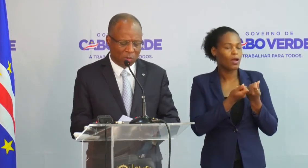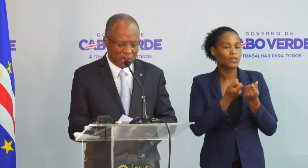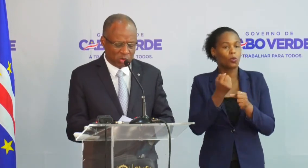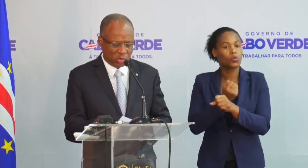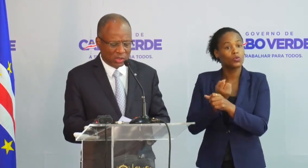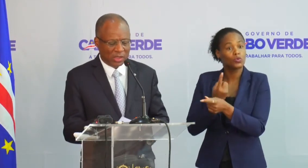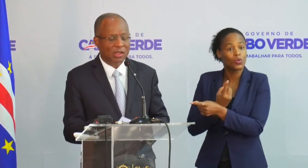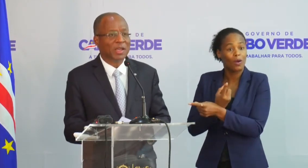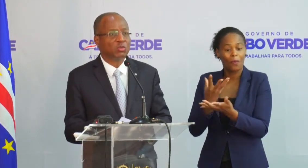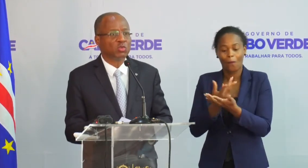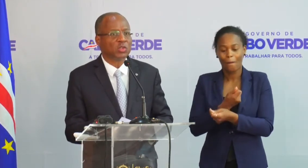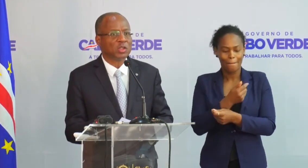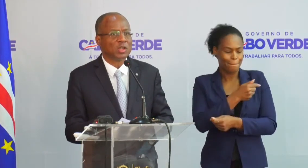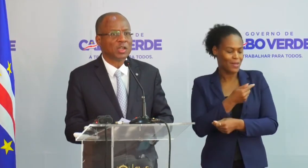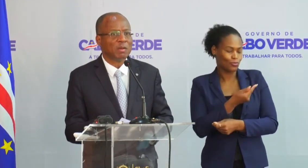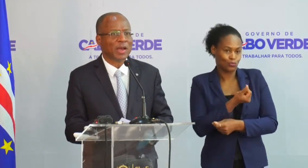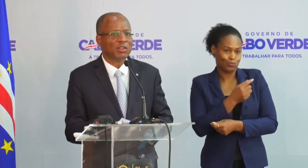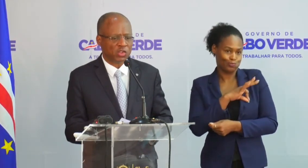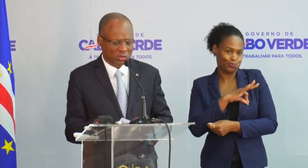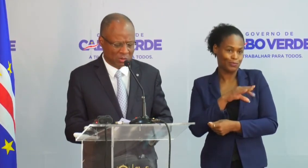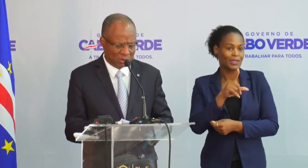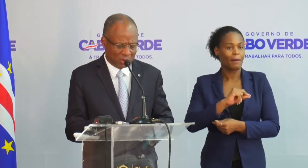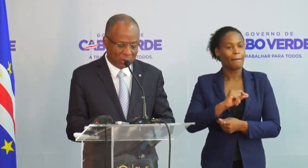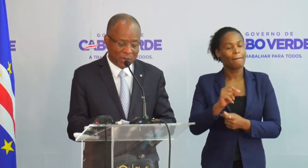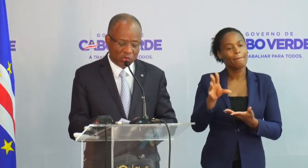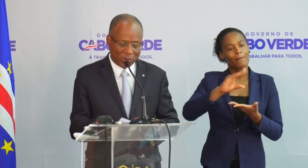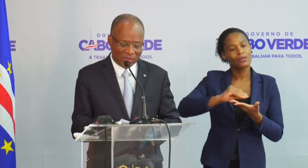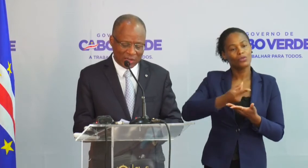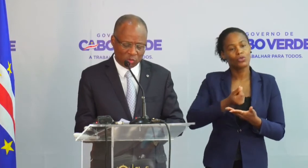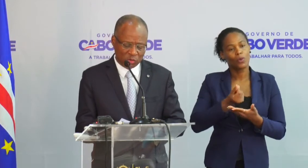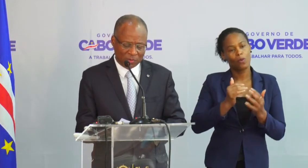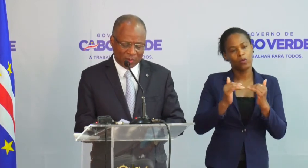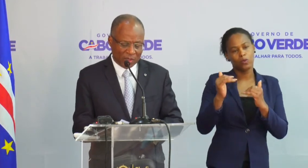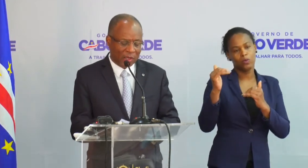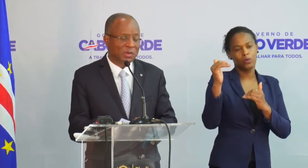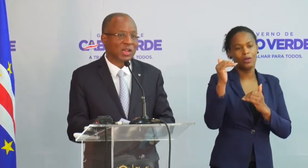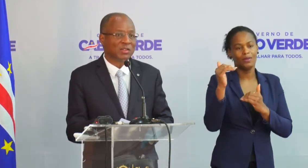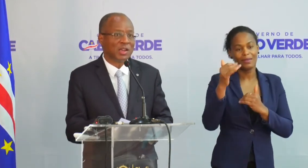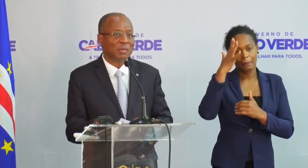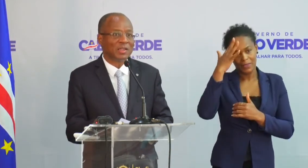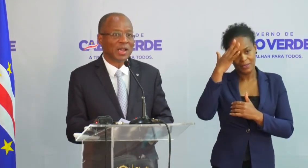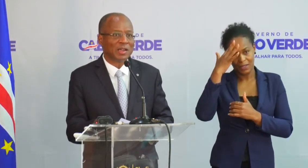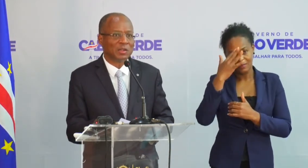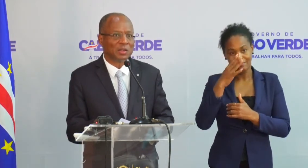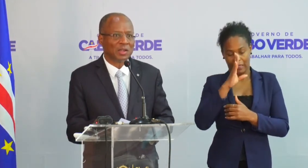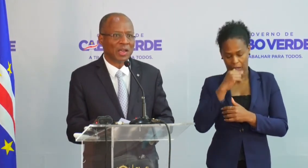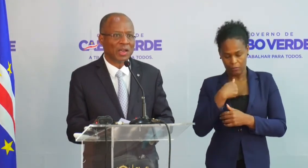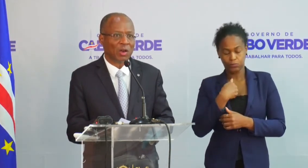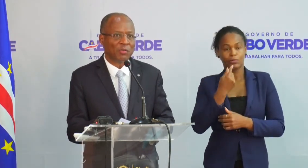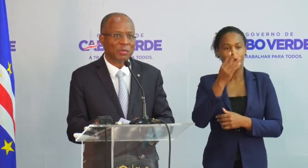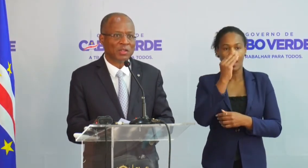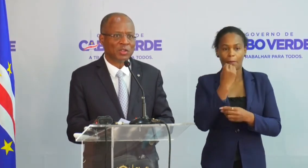Com menos rendimentos e preços mais altos, a capacidade de se alimentarem